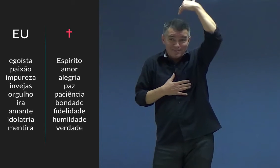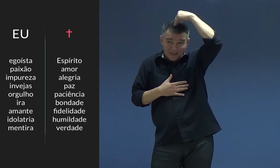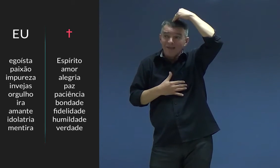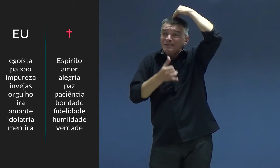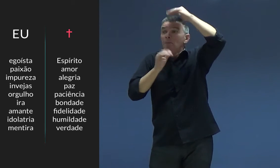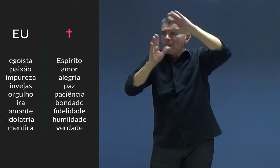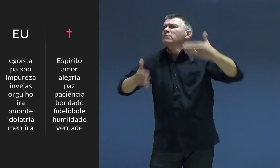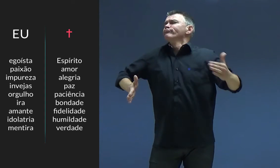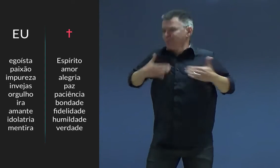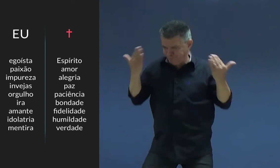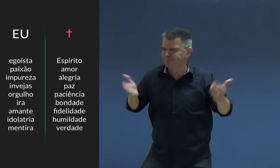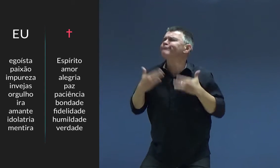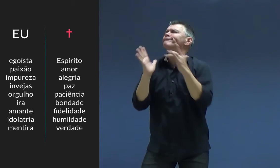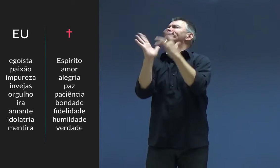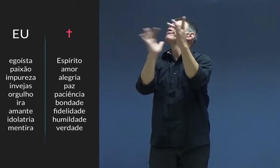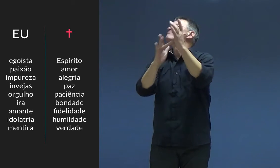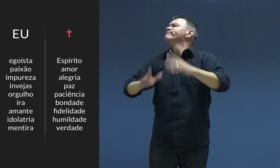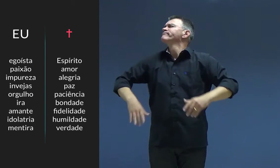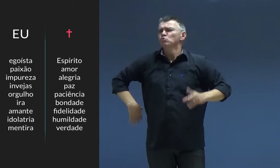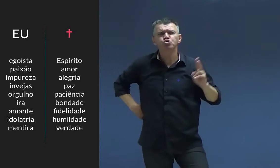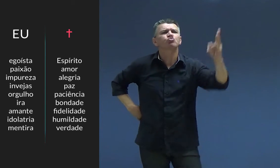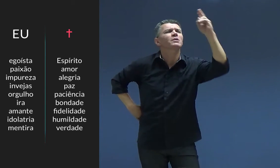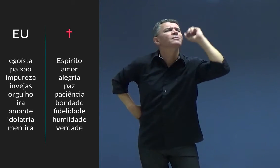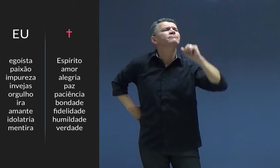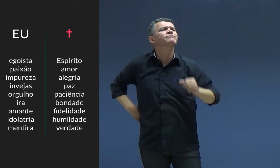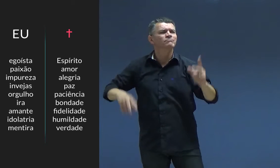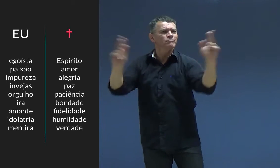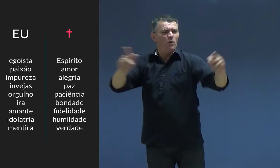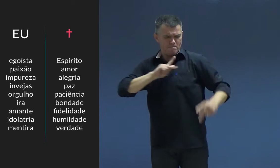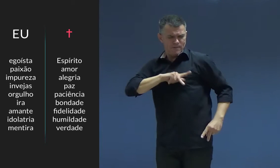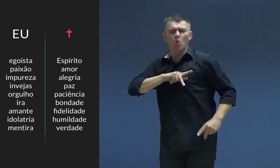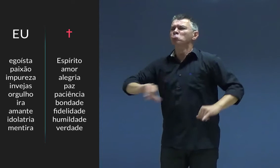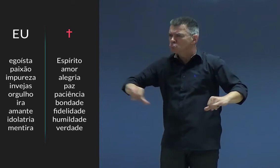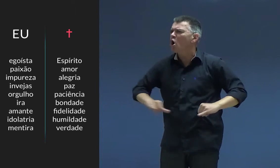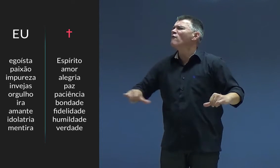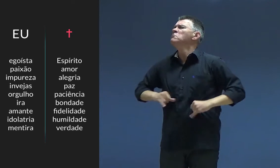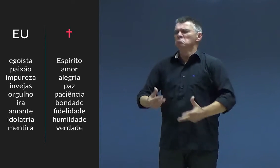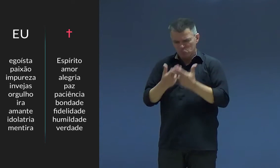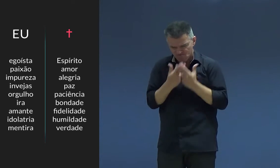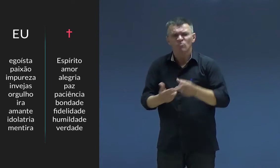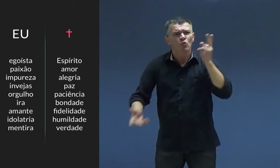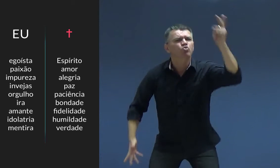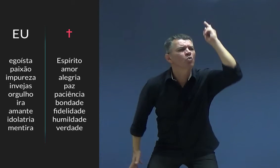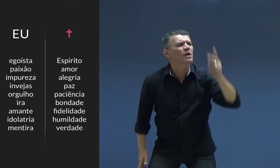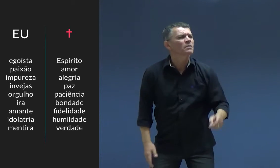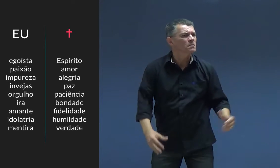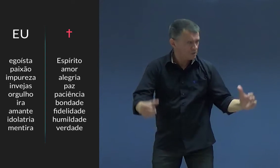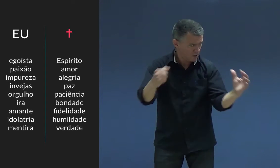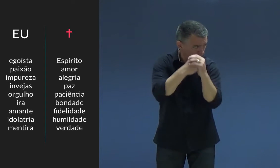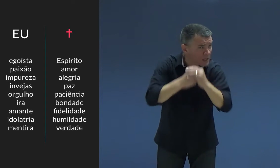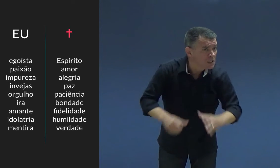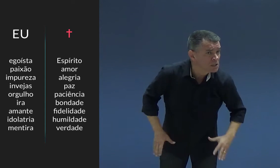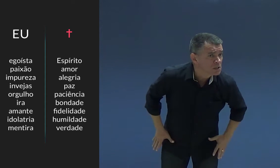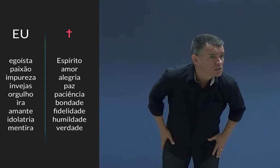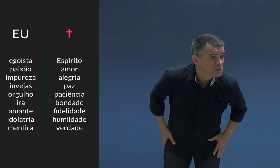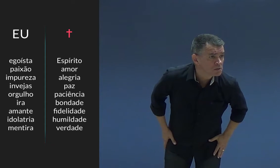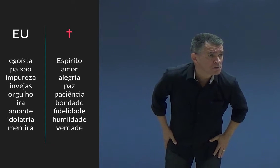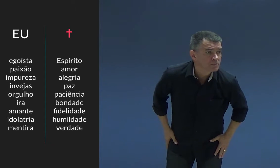paciência. Eu fiquei triste, lógico, mas eu estava feliz porque eu estava com Jesus. Igual o Paulo, ele sofreu. Amém?